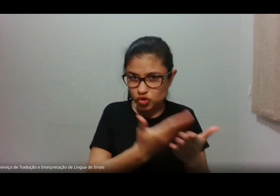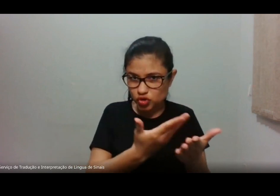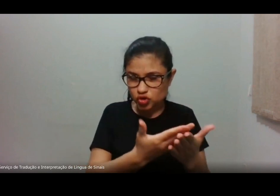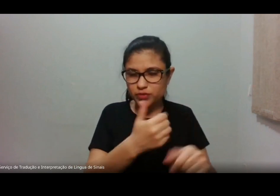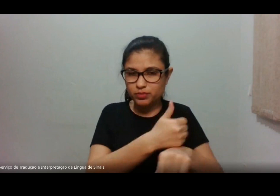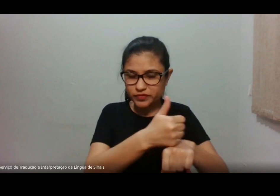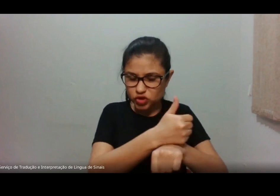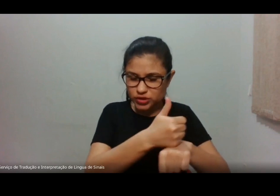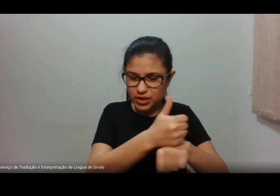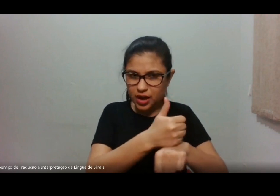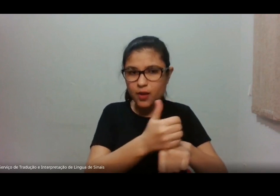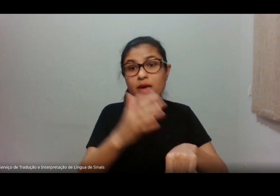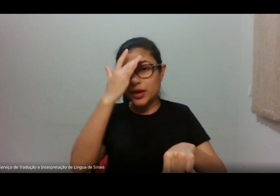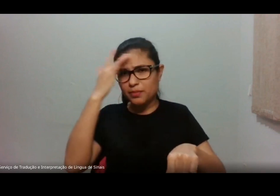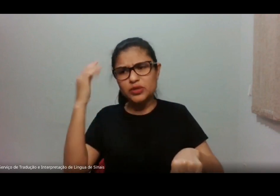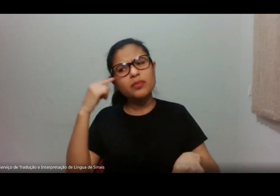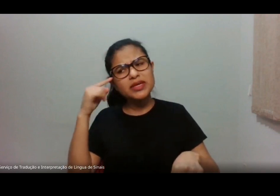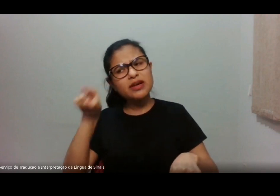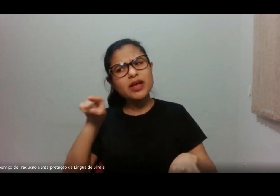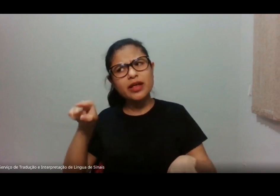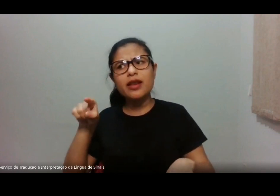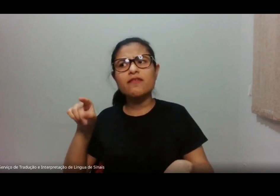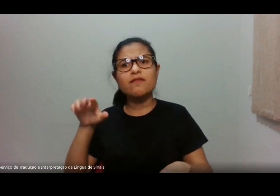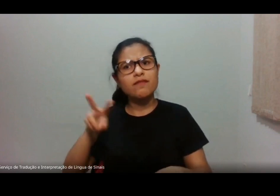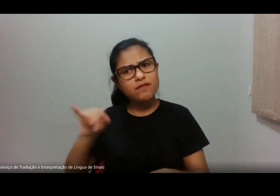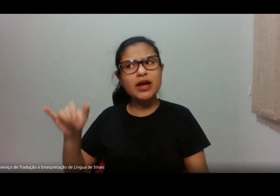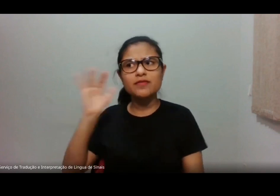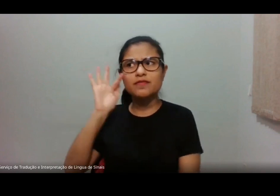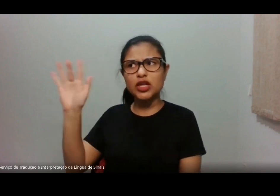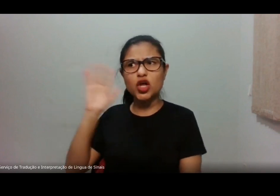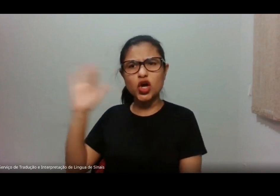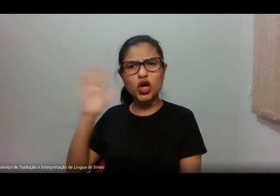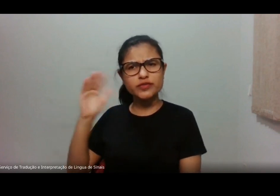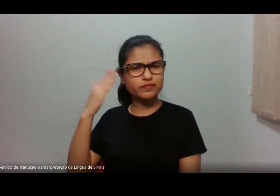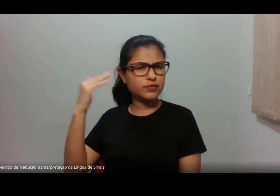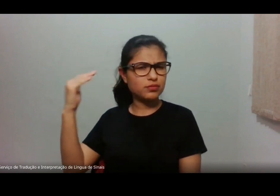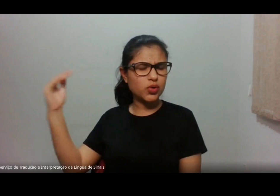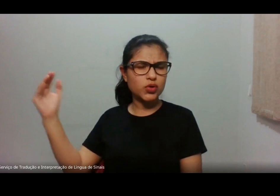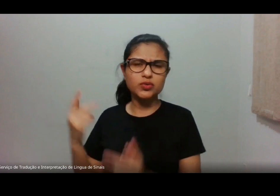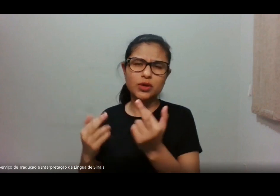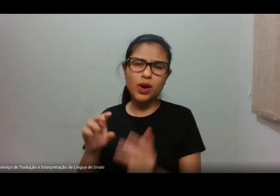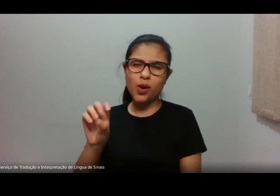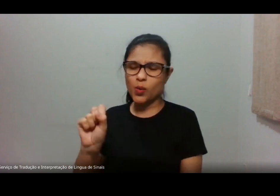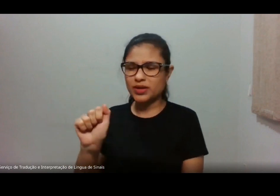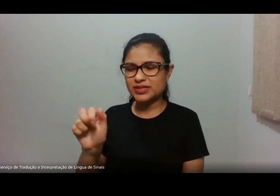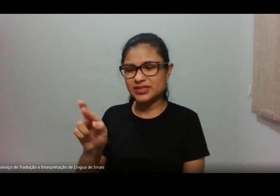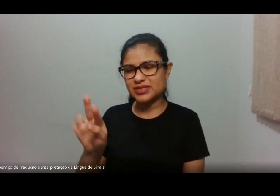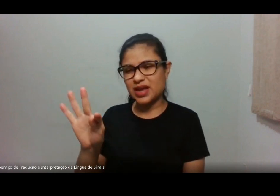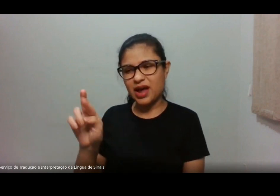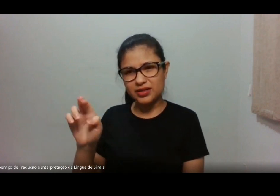dele, que se tornasse um grande filósofo, na linha de um Sartre, por exemplo.